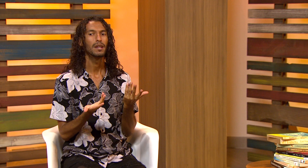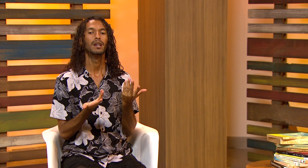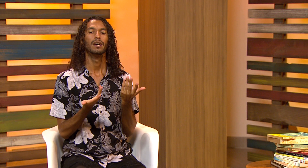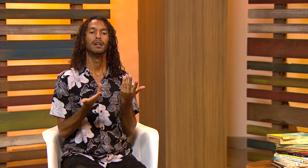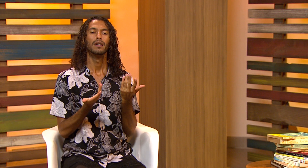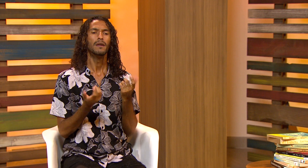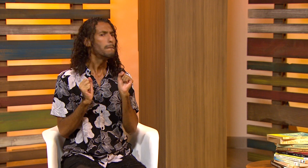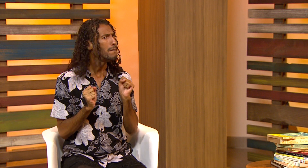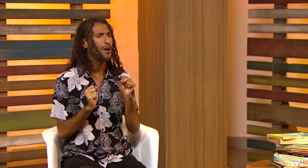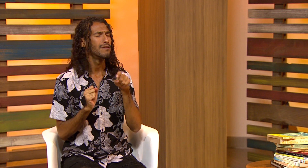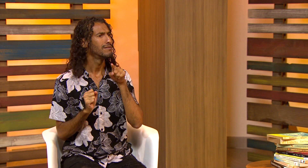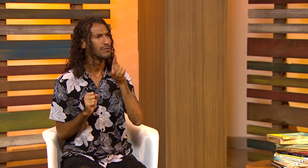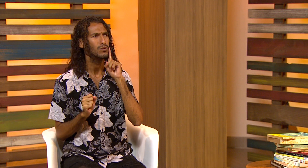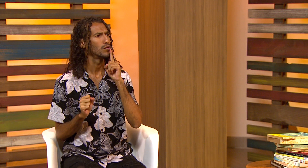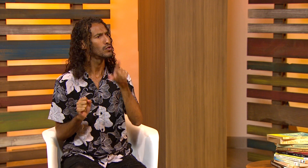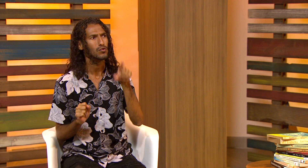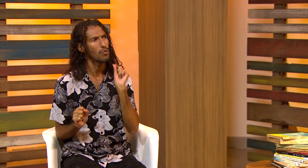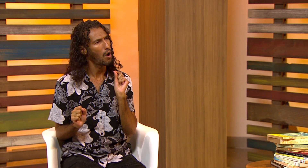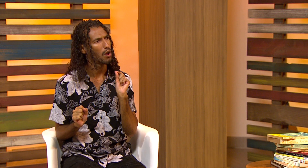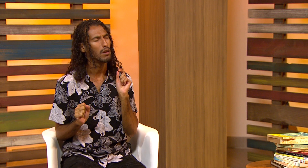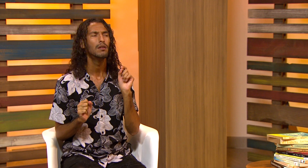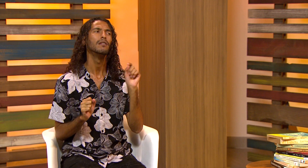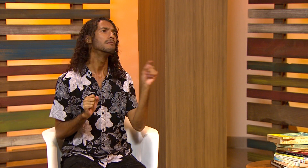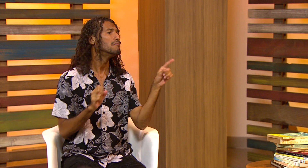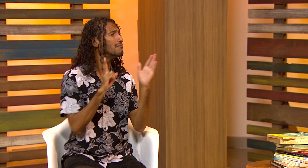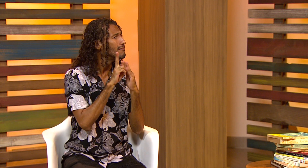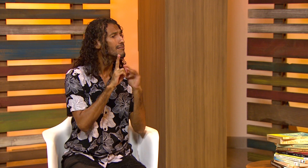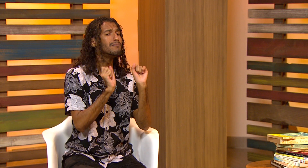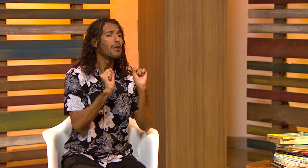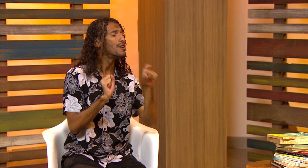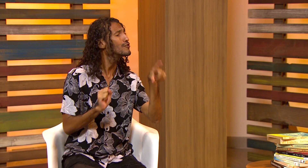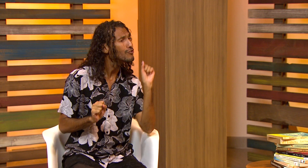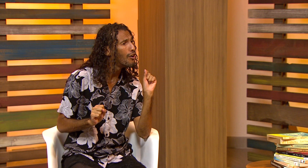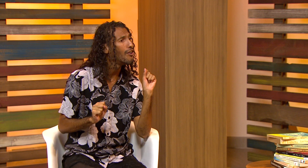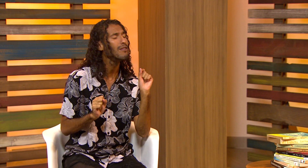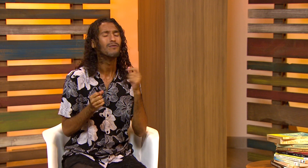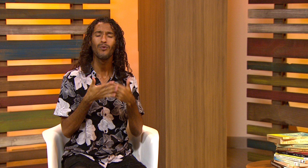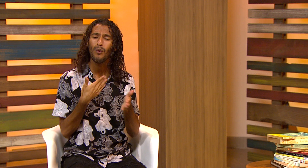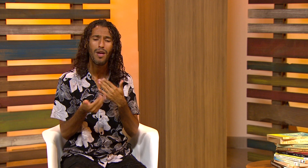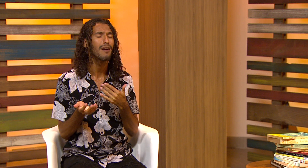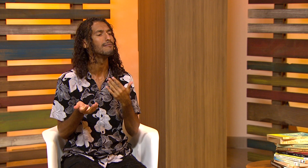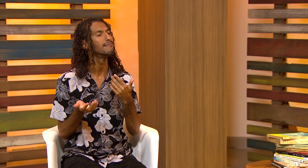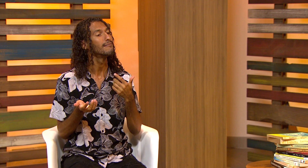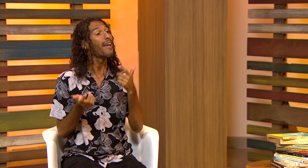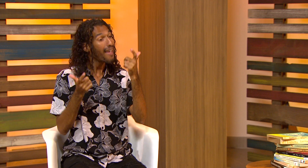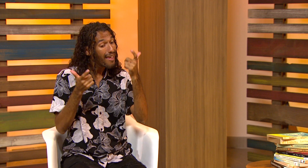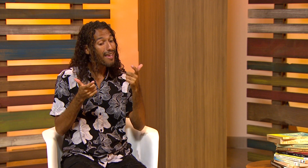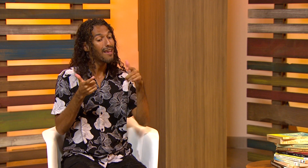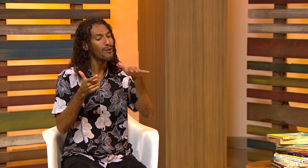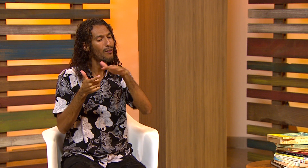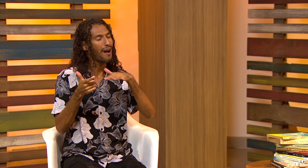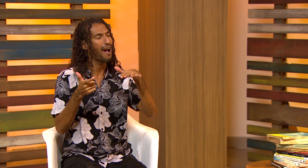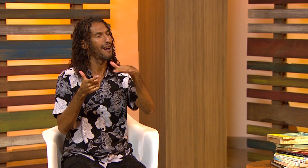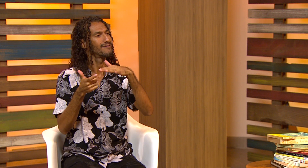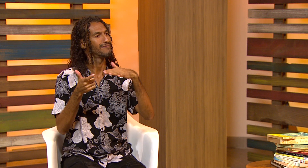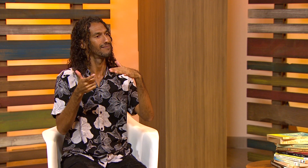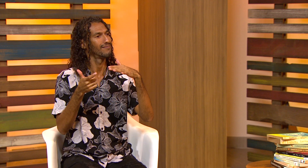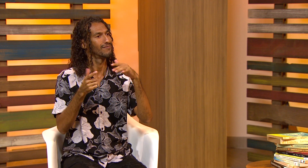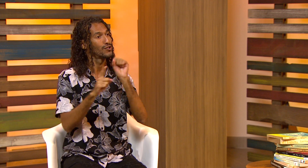pode escolher, o indígena ele pode escolher, qualquer pessoa ele pode escolher a sua área de interesse para circular